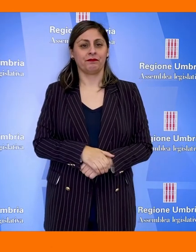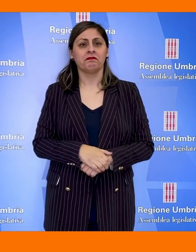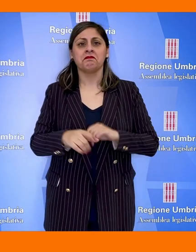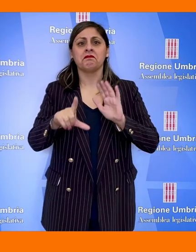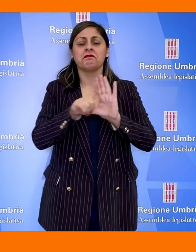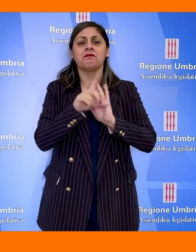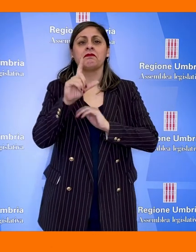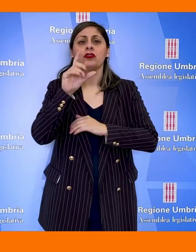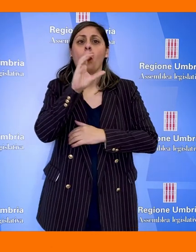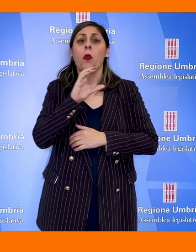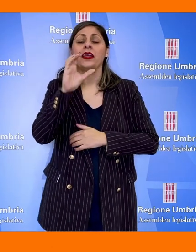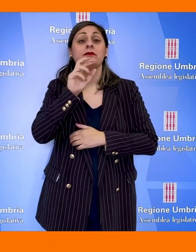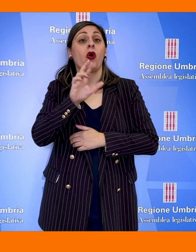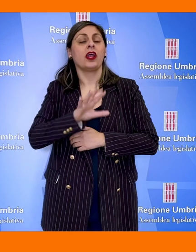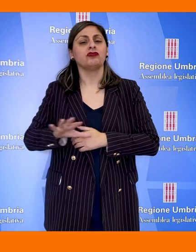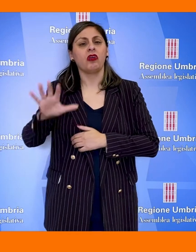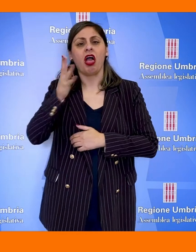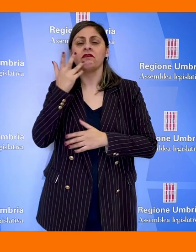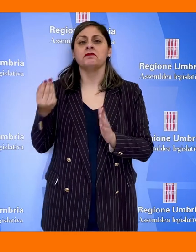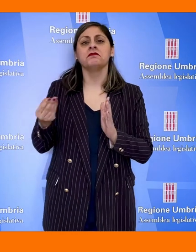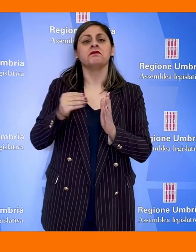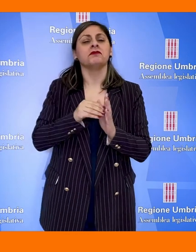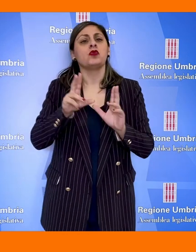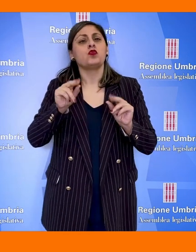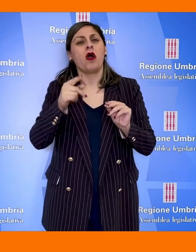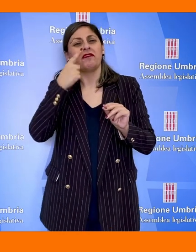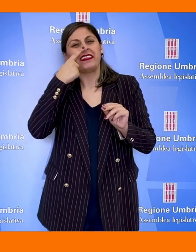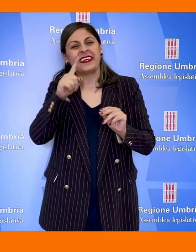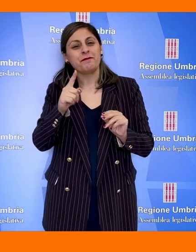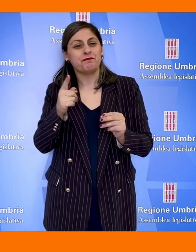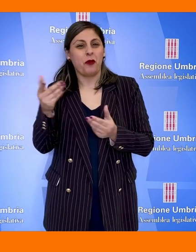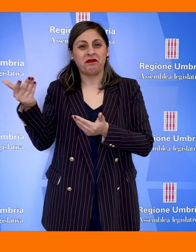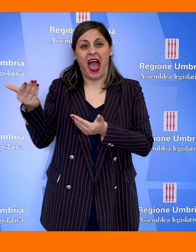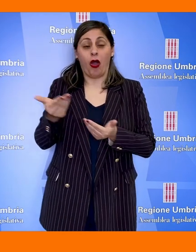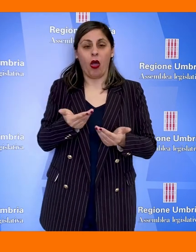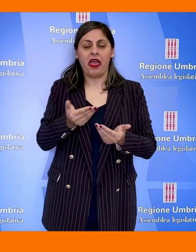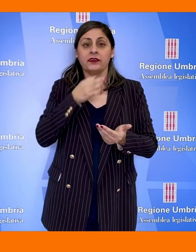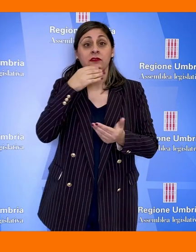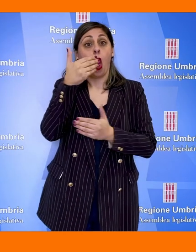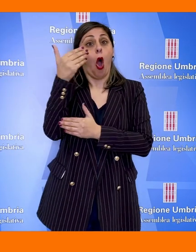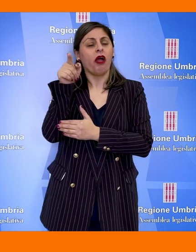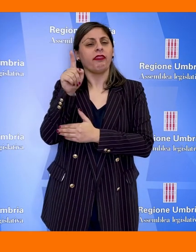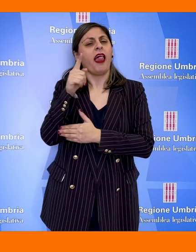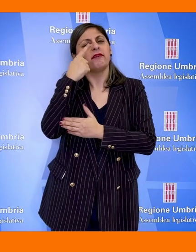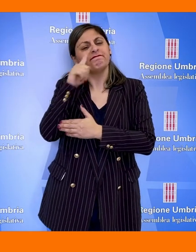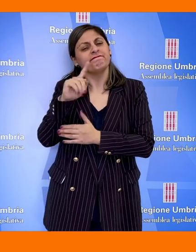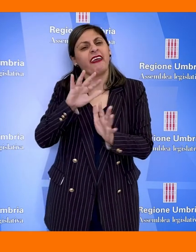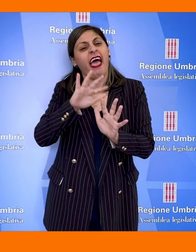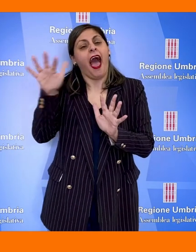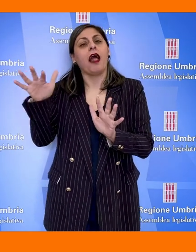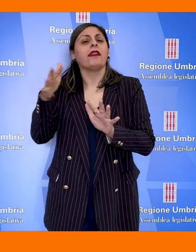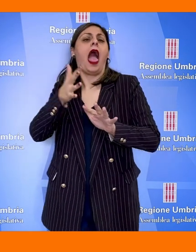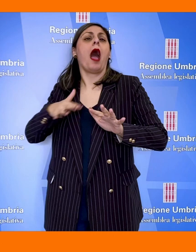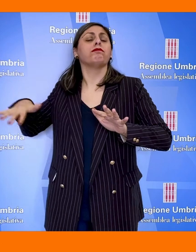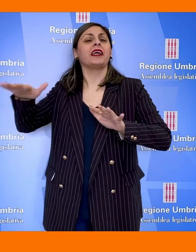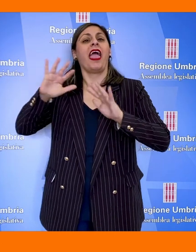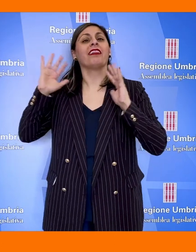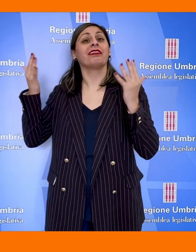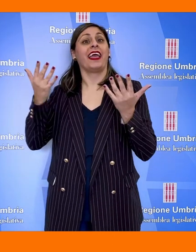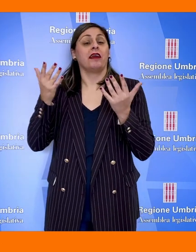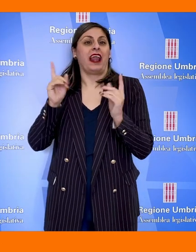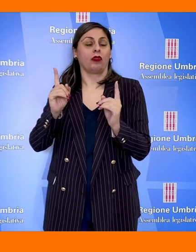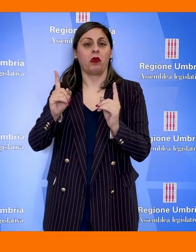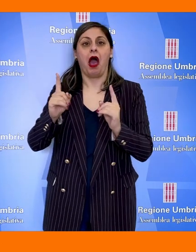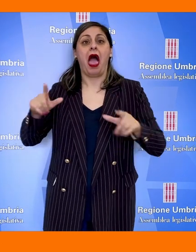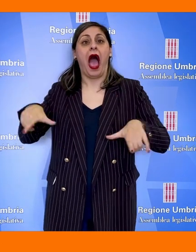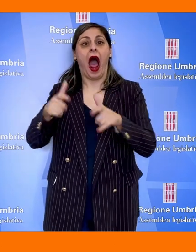L'introduzione nella legislazione turistica regionale di una nuova tipologia ricettiva costituita dalle strutture extra alberghiere in ambienti